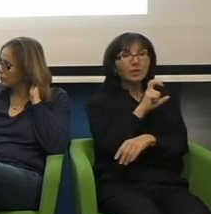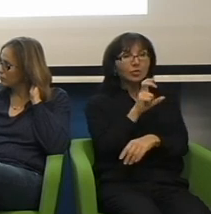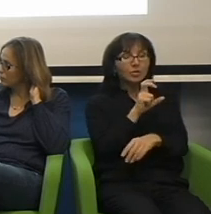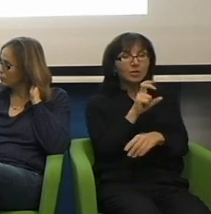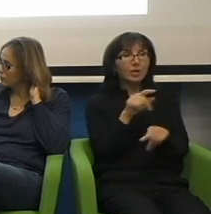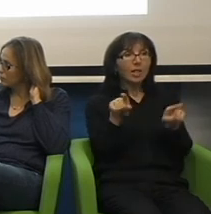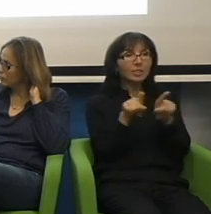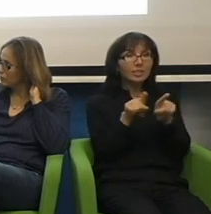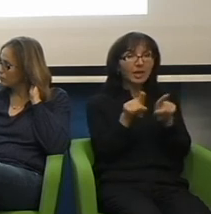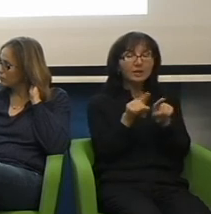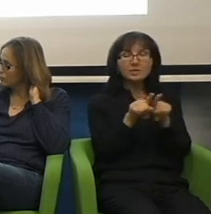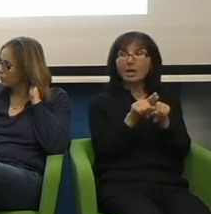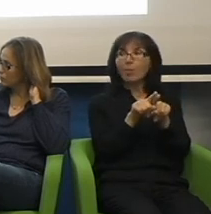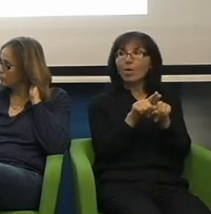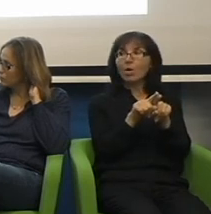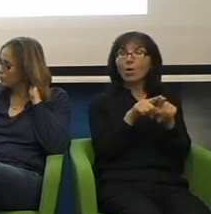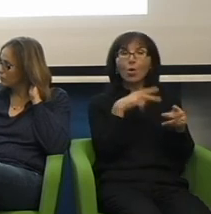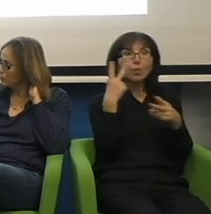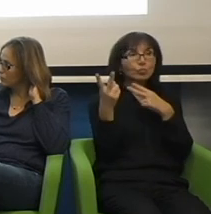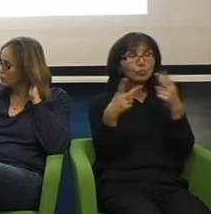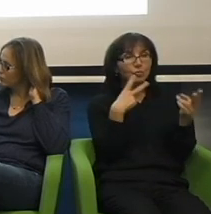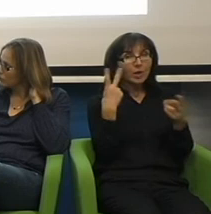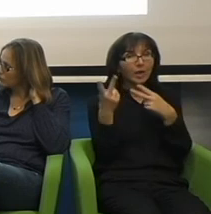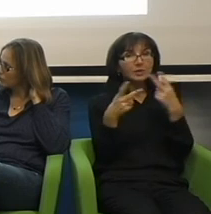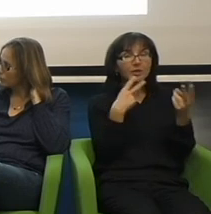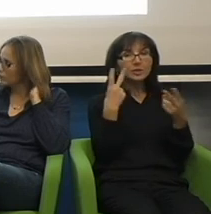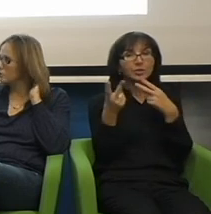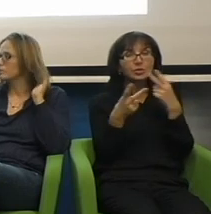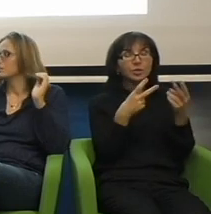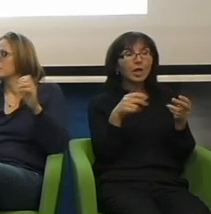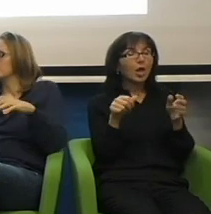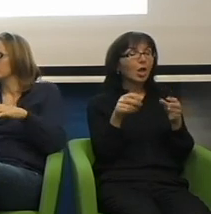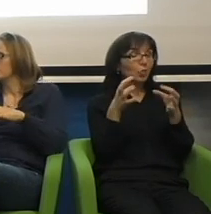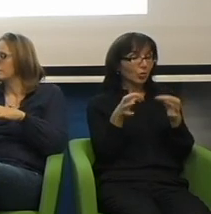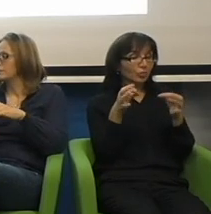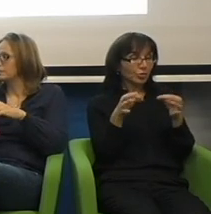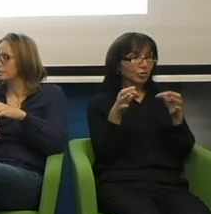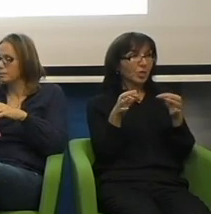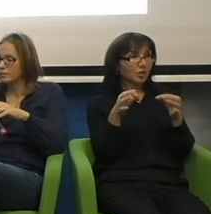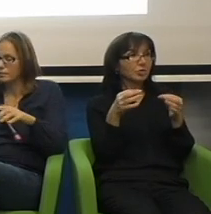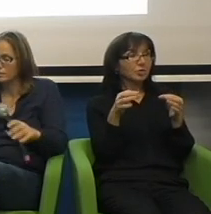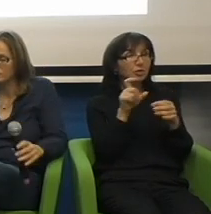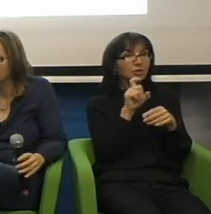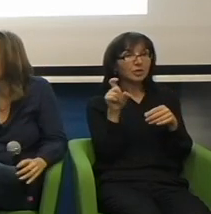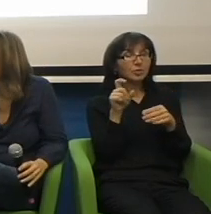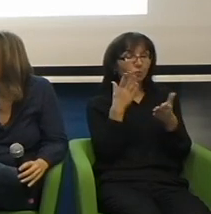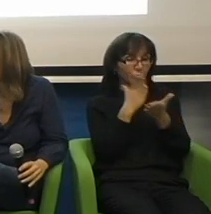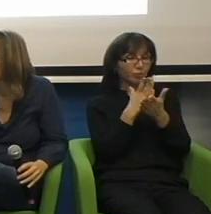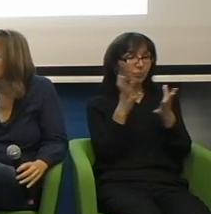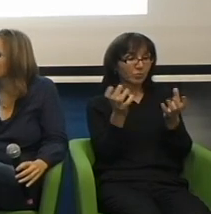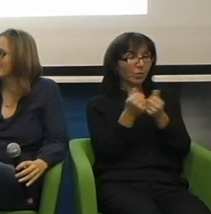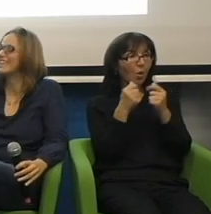też wyszliście jakby poza tą biografię do współczesności? Wie Pani co, znaleźliśmy pod